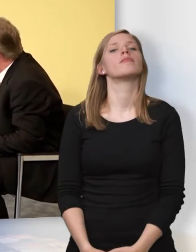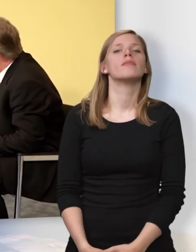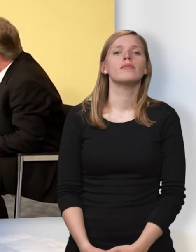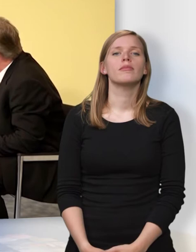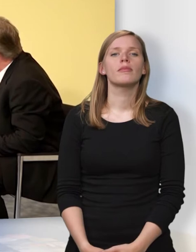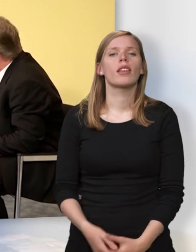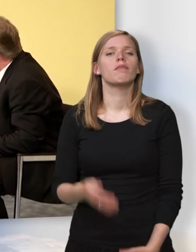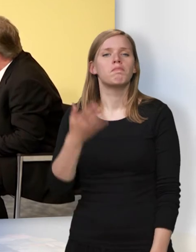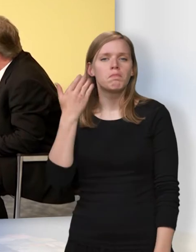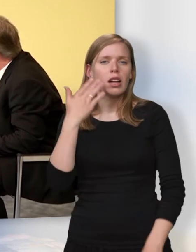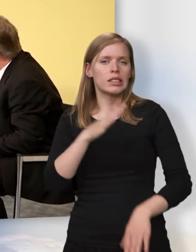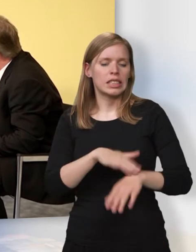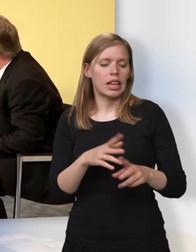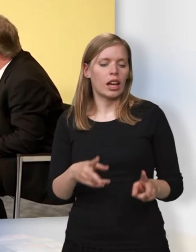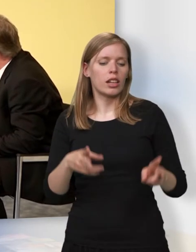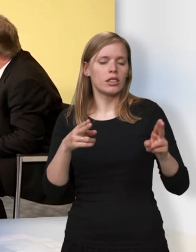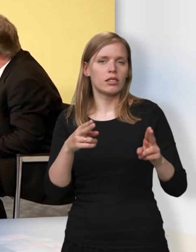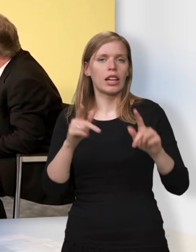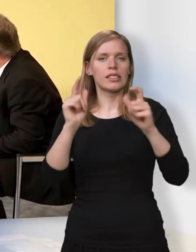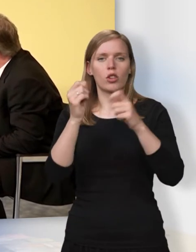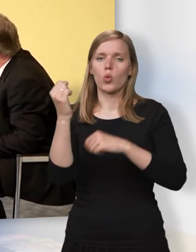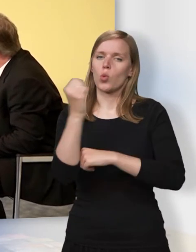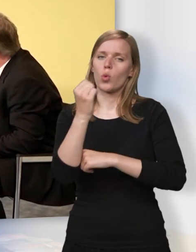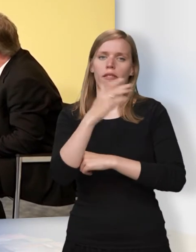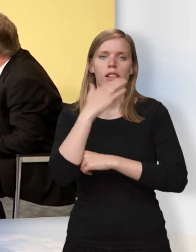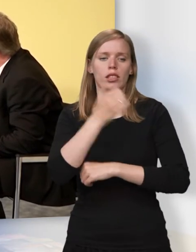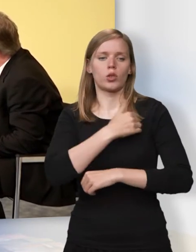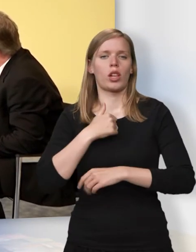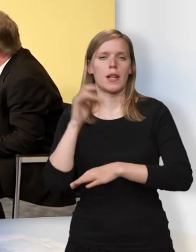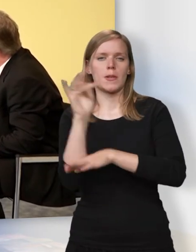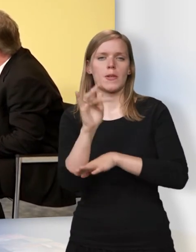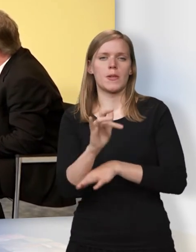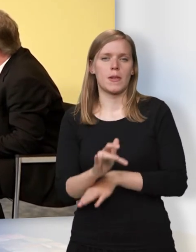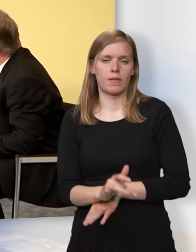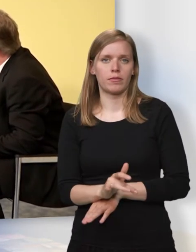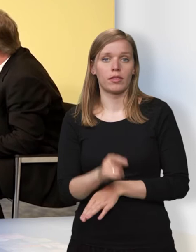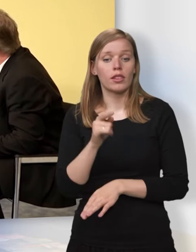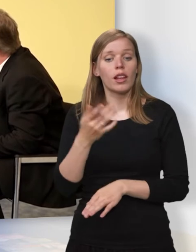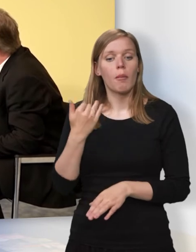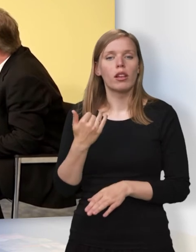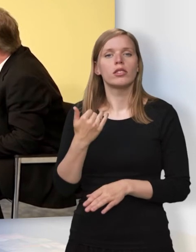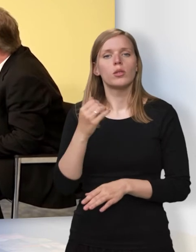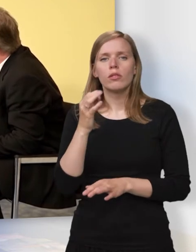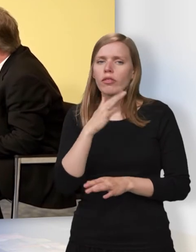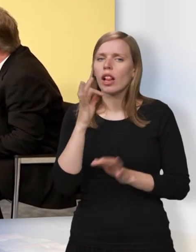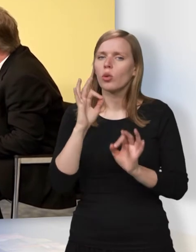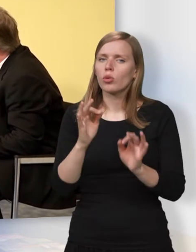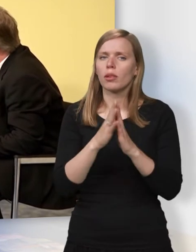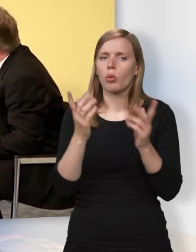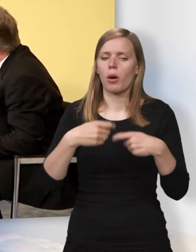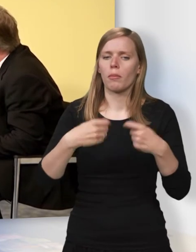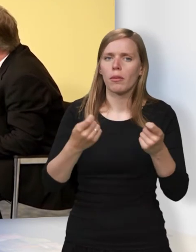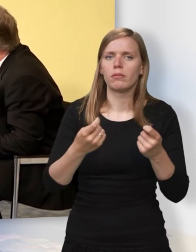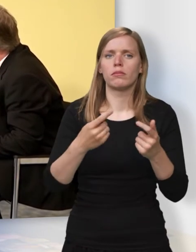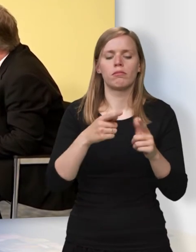mal eine Zeit, da wurde ja auch Soldat sein, ganz kritisch gesehen. Da gab es gute Bücher, Soldat